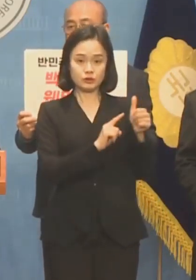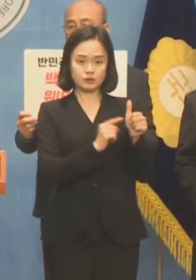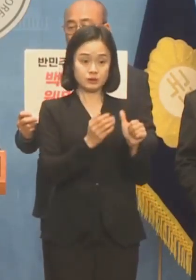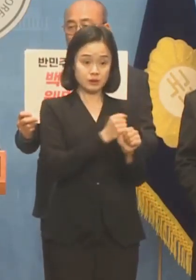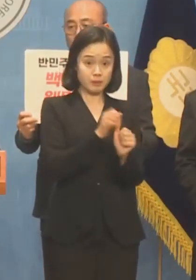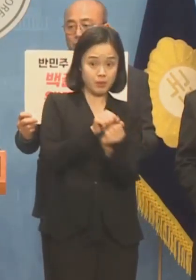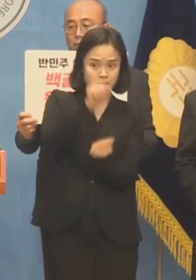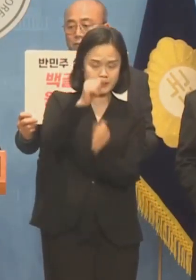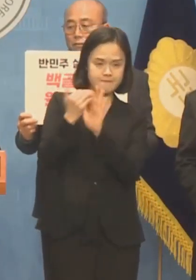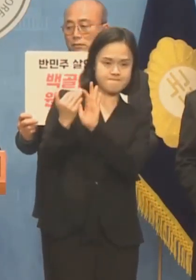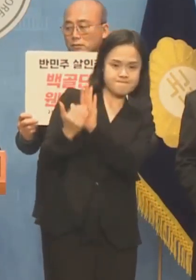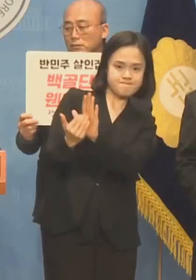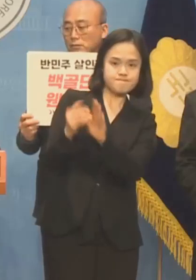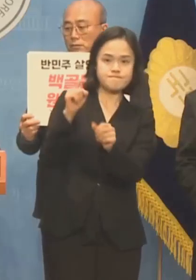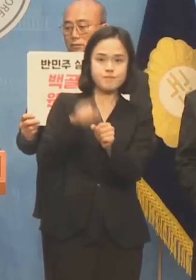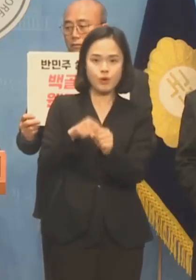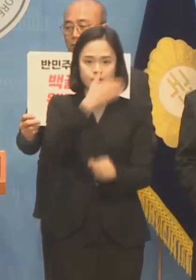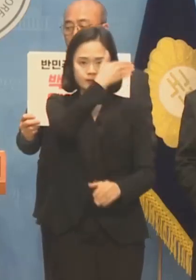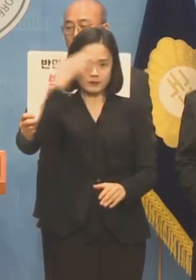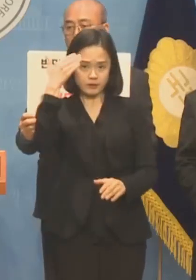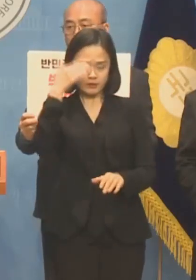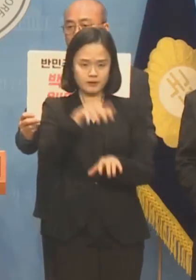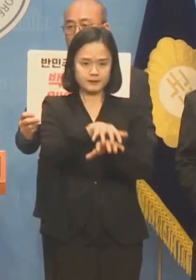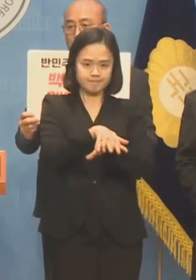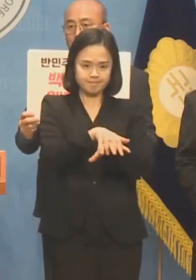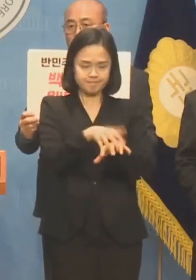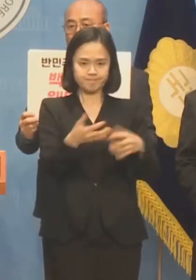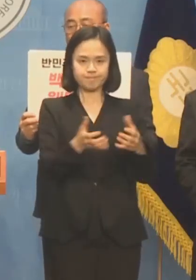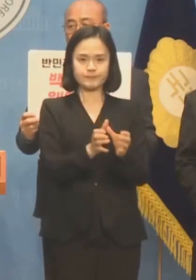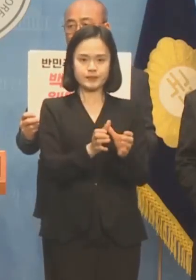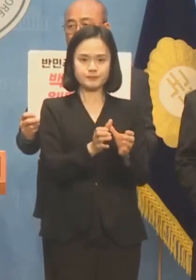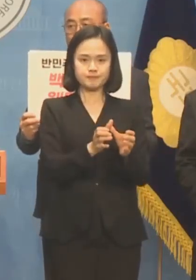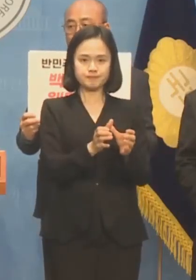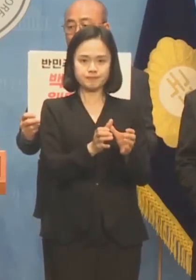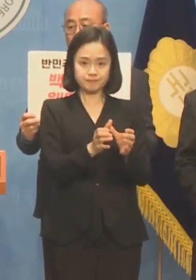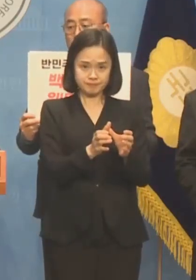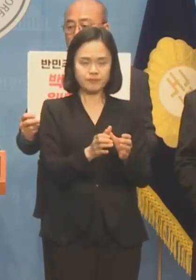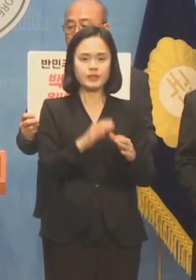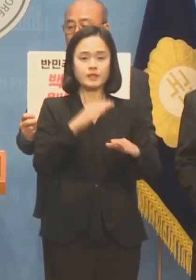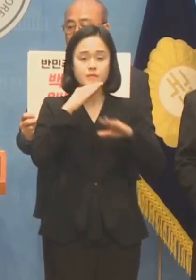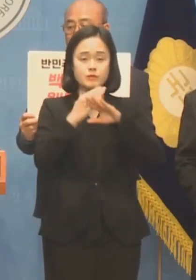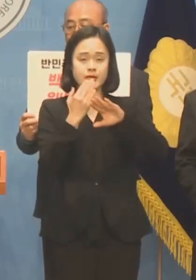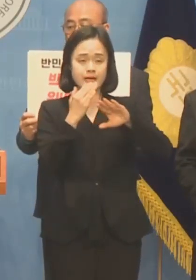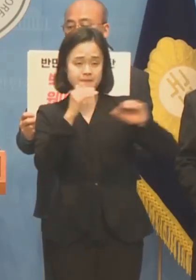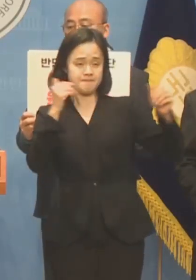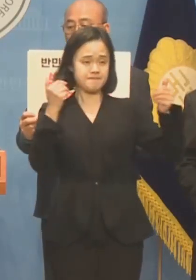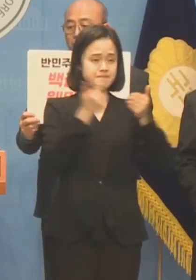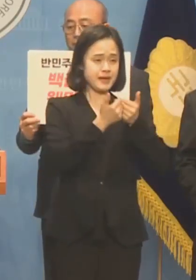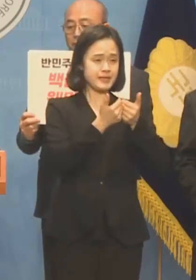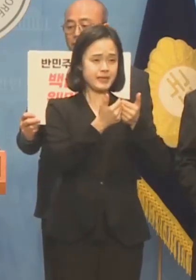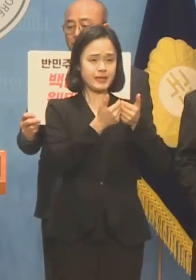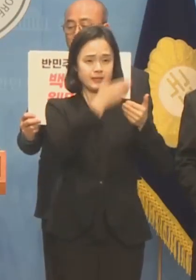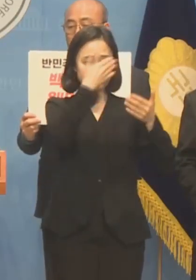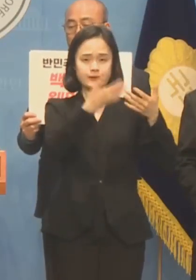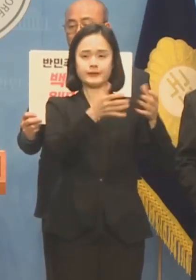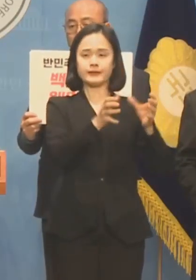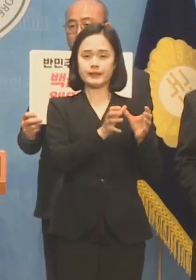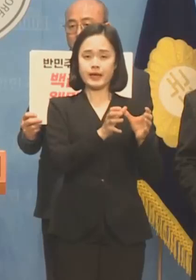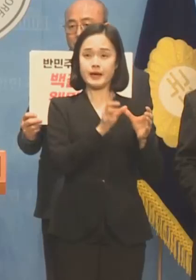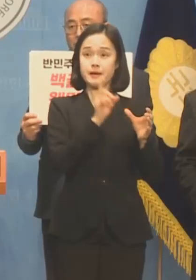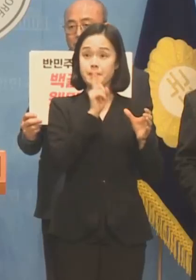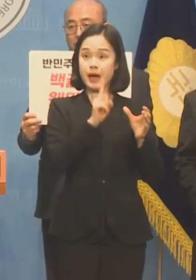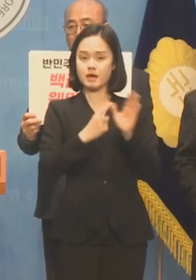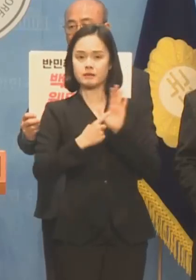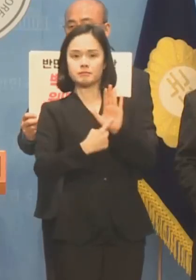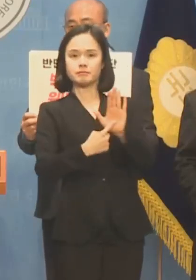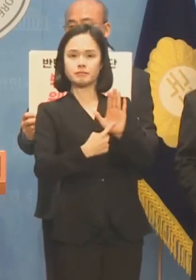청년단체가 자칭 반공청년단이라며 국회에서 기자회견을 열었다. 이들은 윤석열을 지키고 대한민국의 헌정